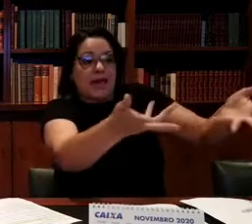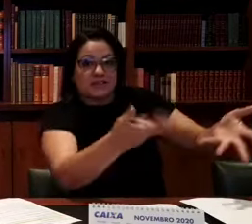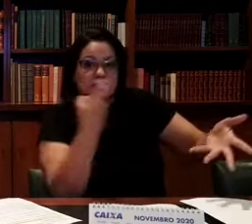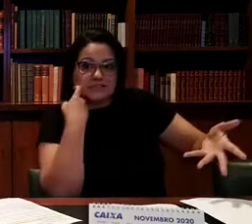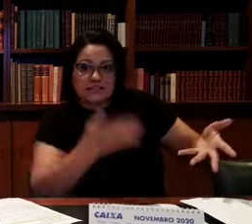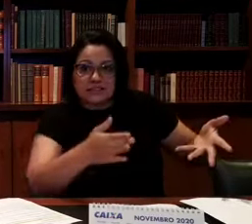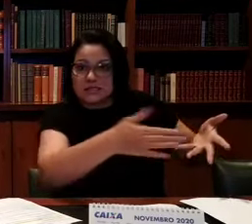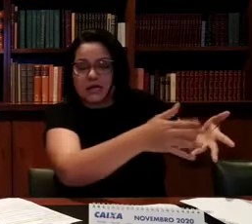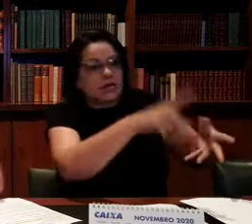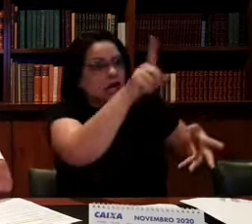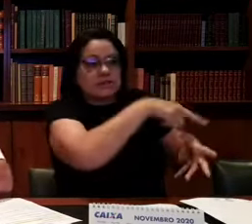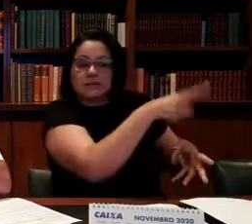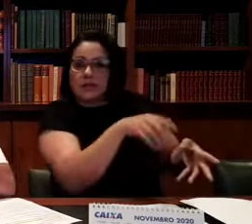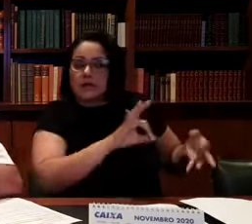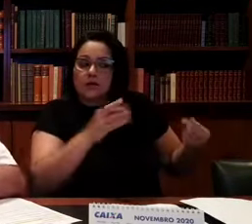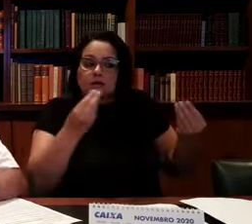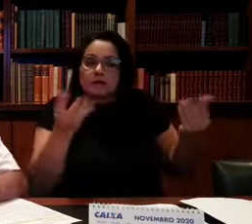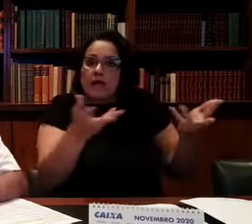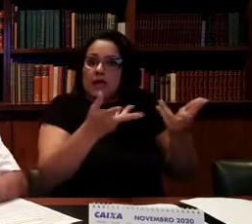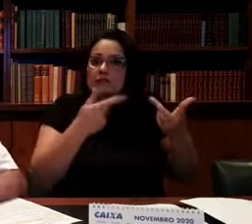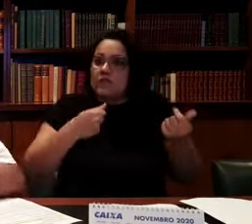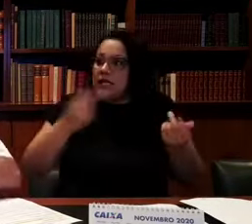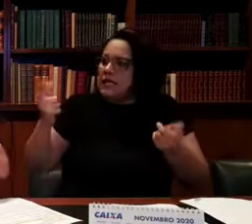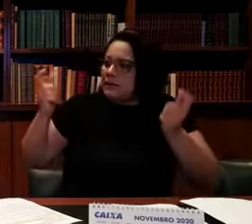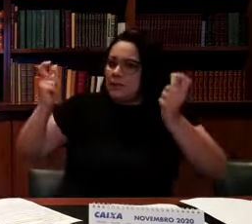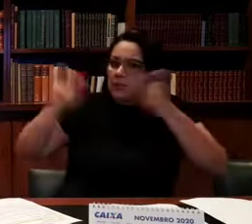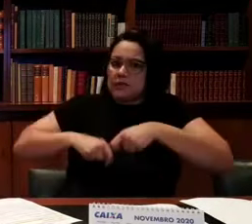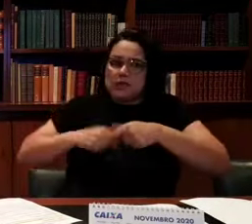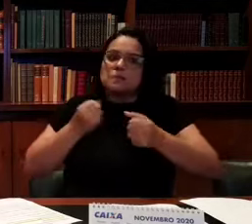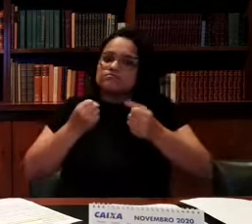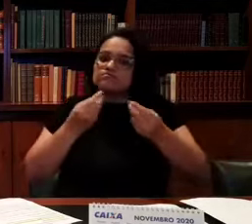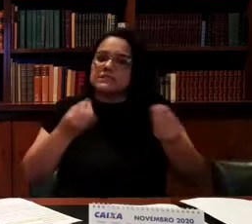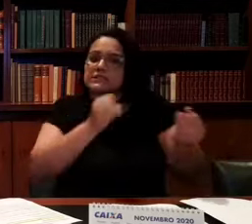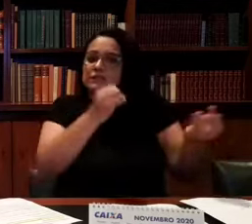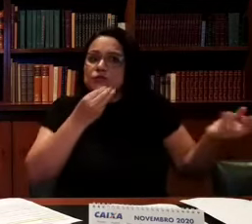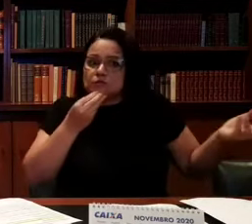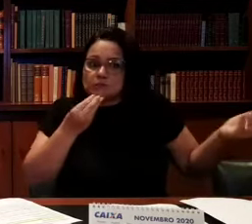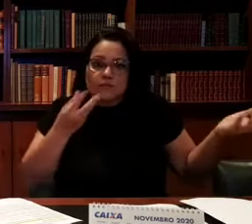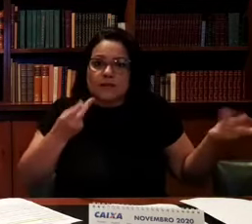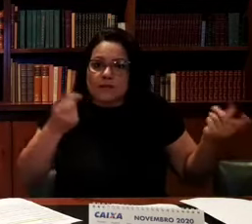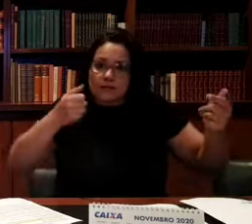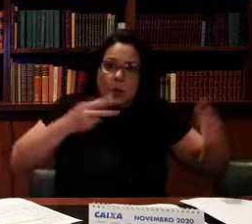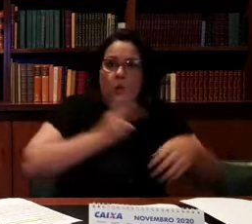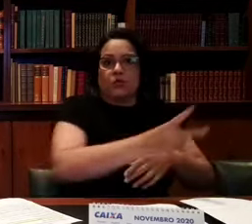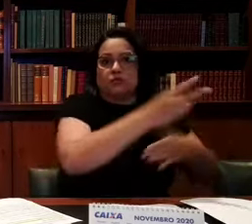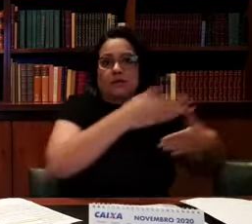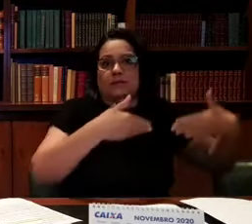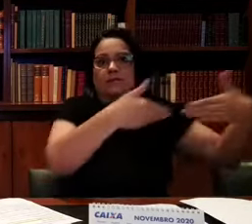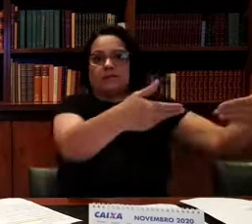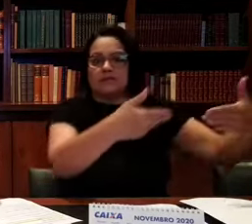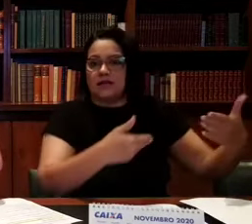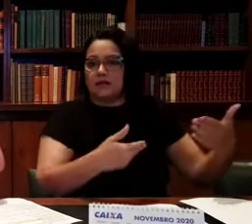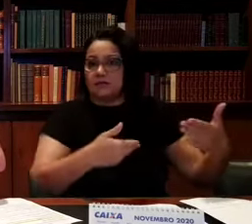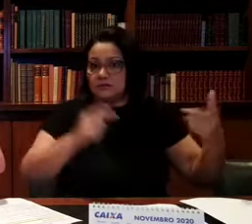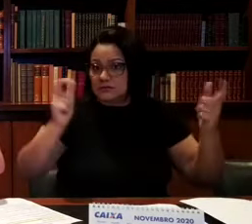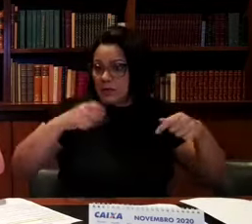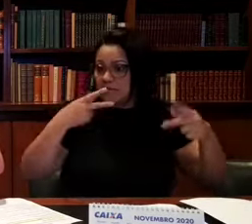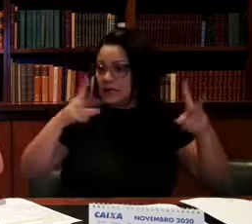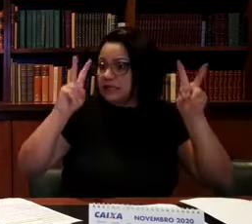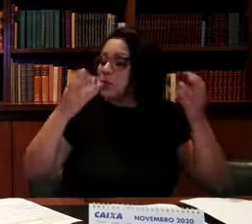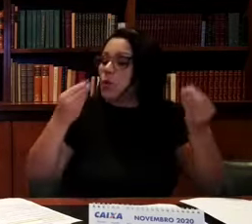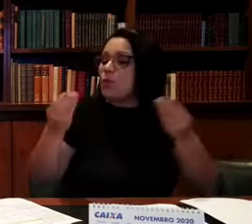é uma coisa é Seccional para a economia do Brasil ele Talvez de tempo ele falar aqui até 7:30 né como é que tá o